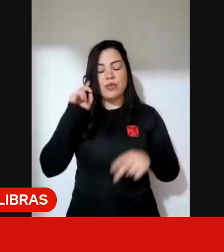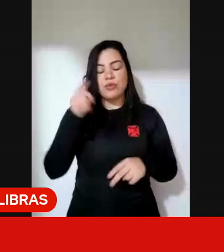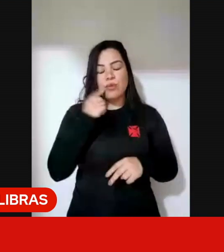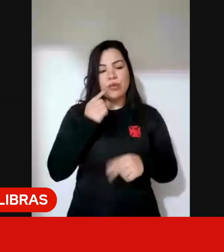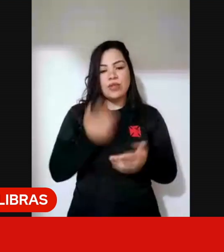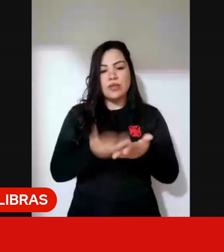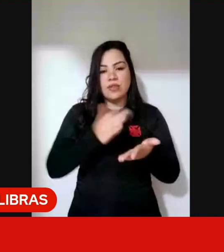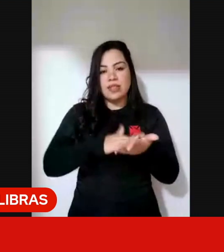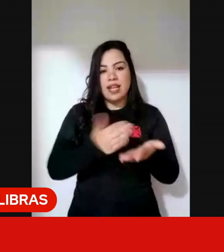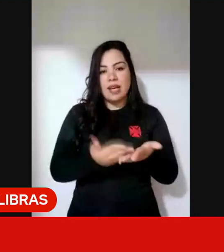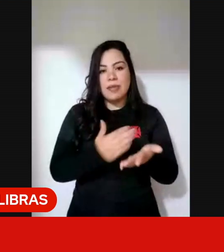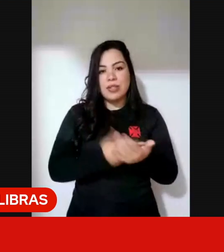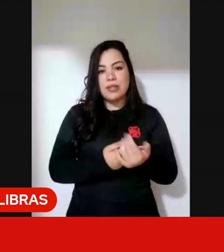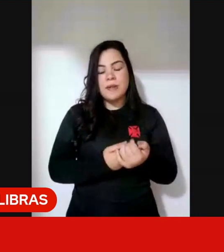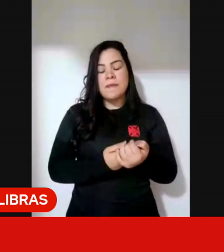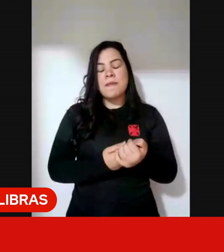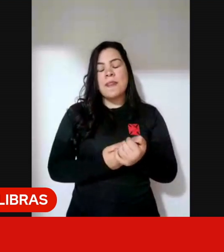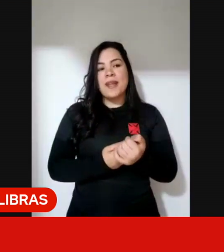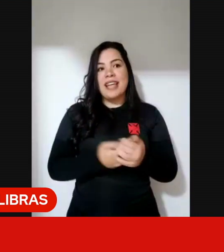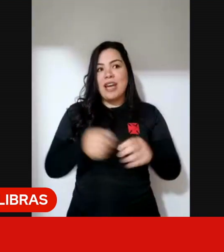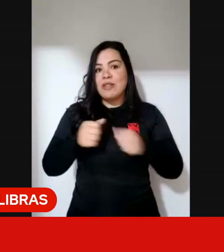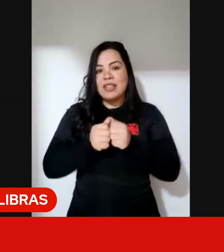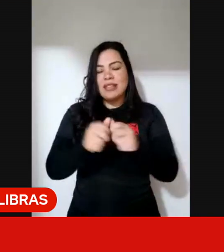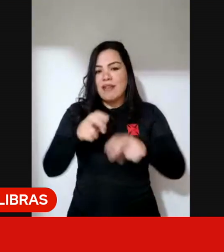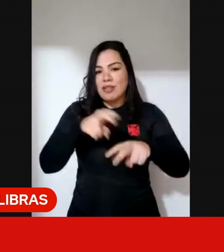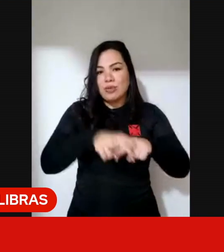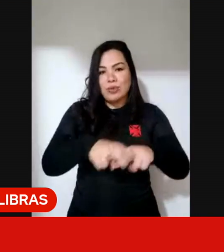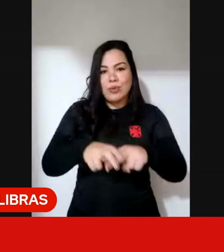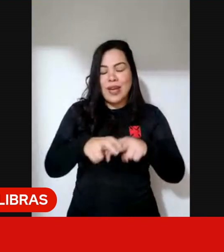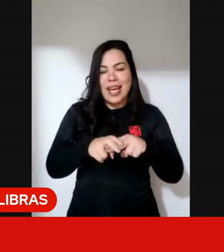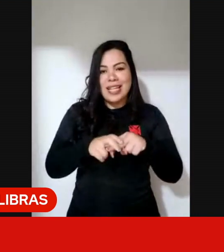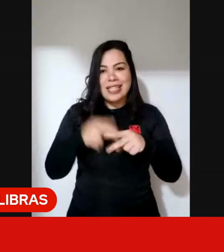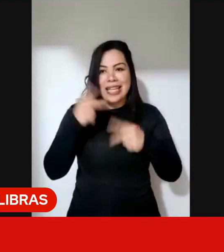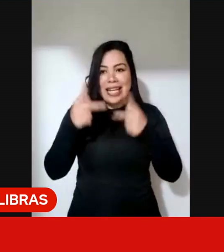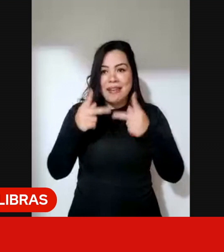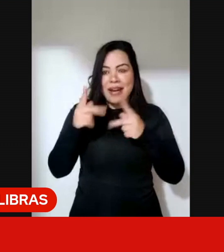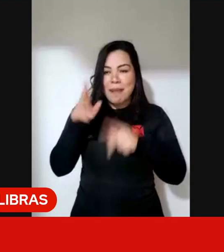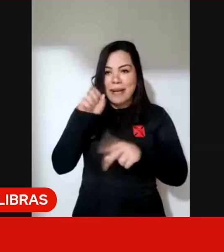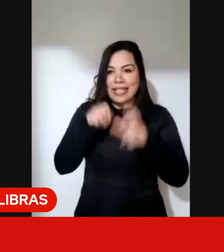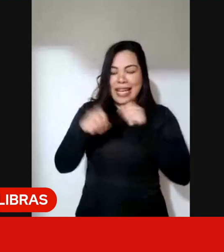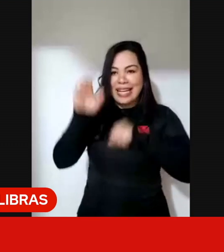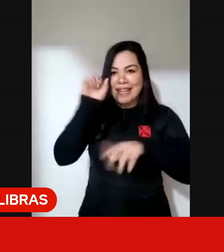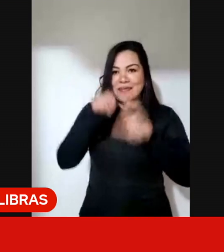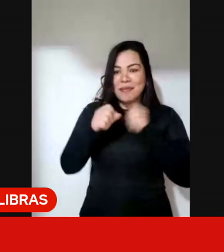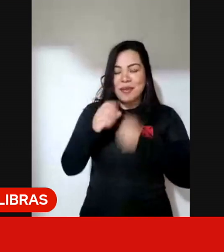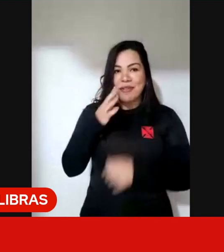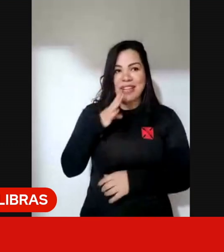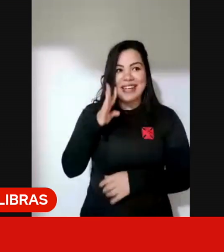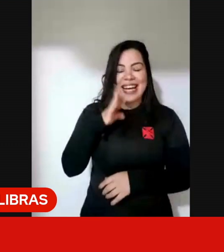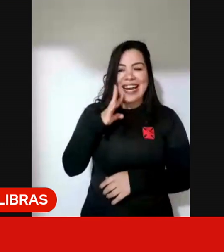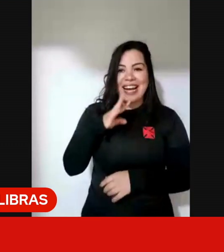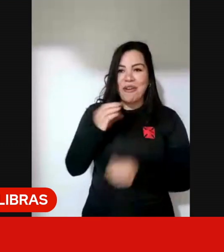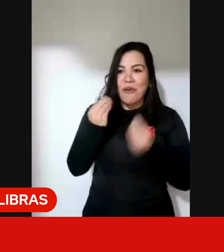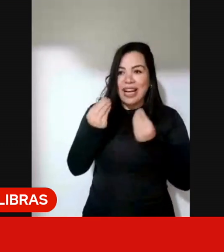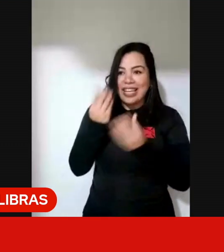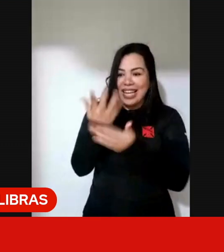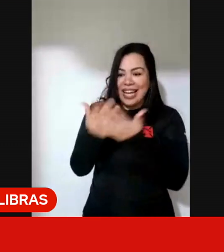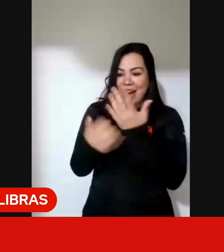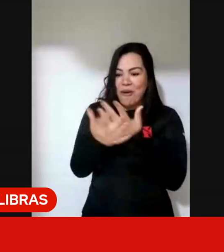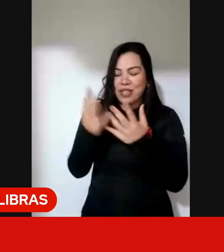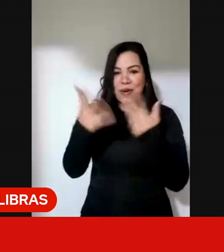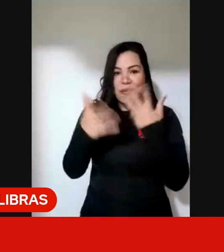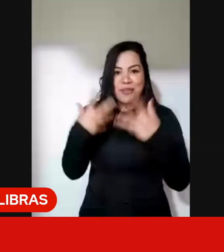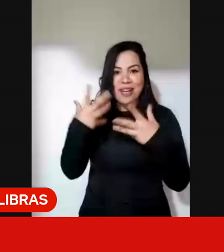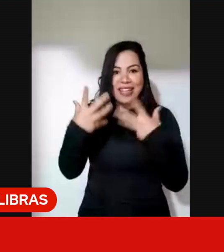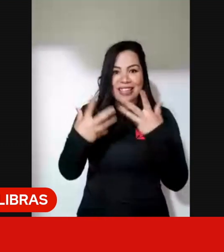certos dos surdos e dos intérpretes. E aí eu sentava junto com eles e queria aprender, né? Eu falava, caraca, olha que